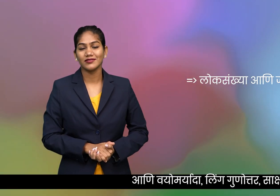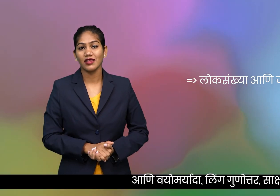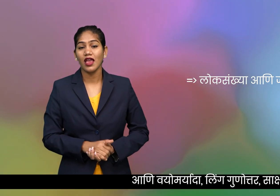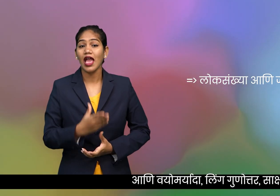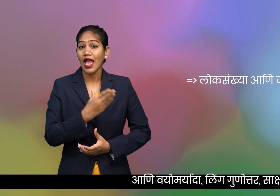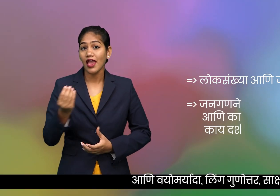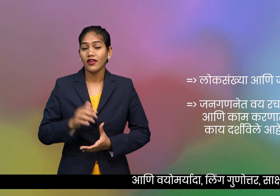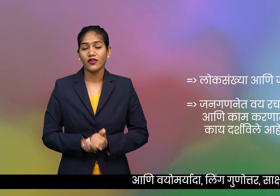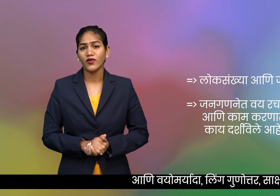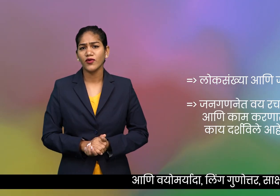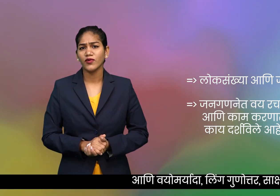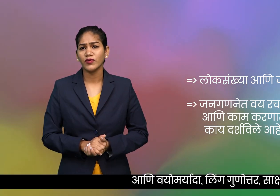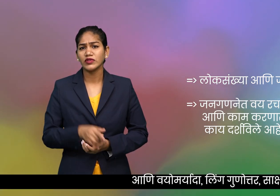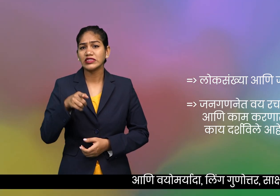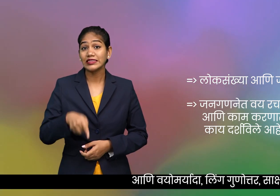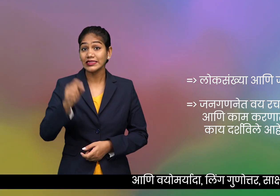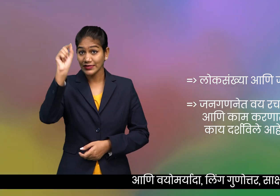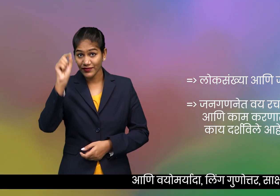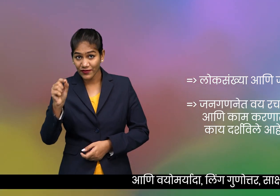आणि वयोमर्यादा, लिंग गुणोत्तर, साक्षरता दर